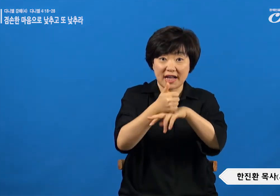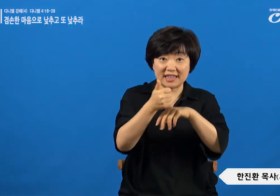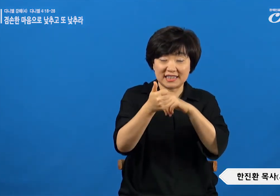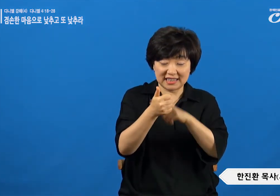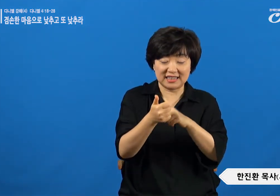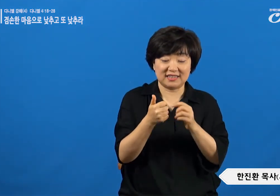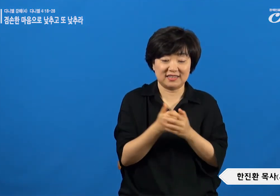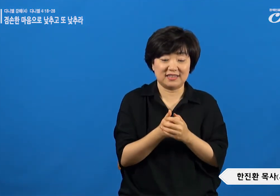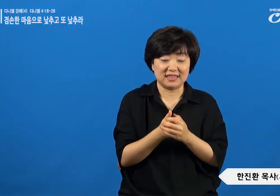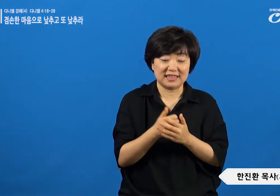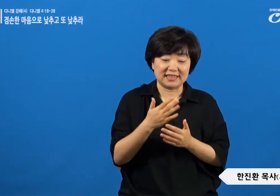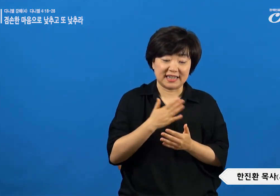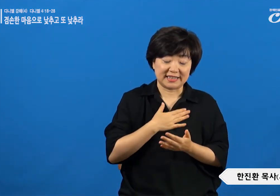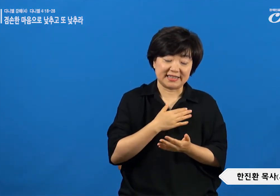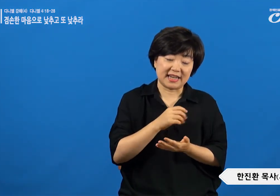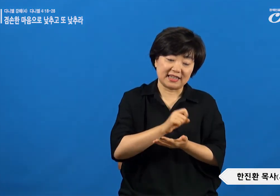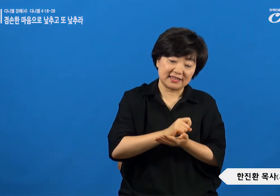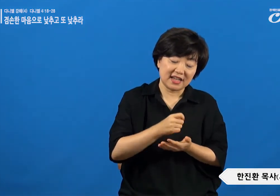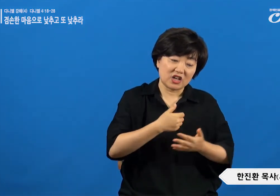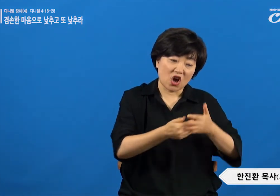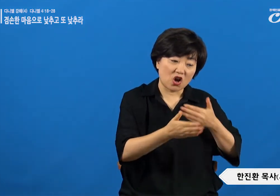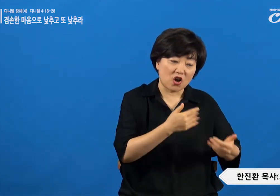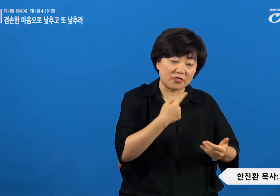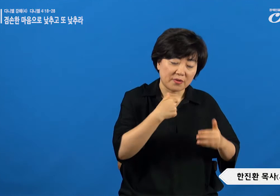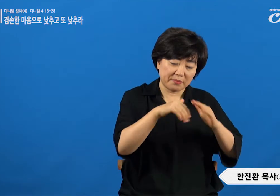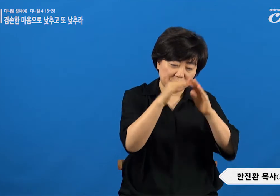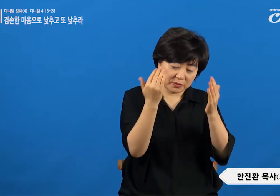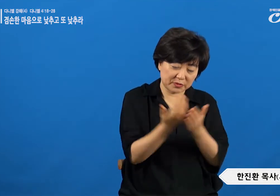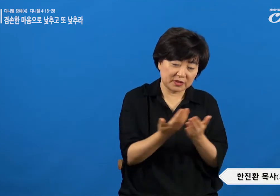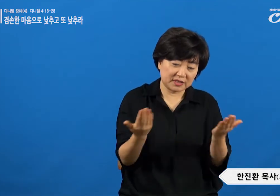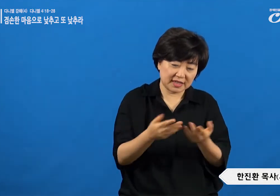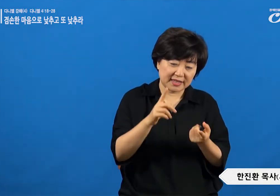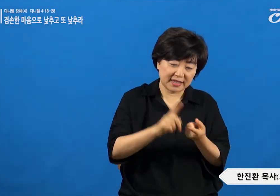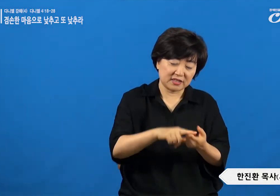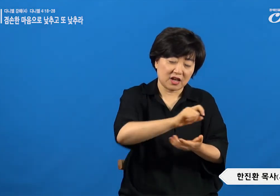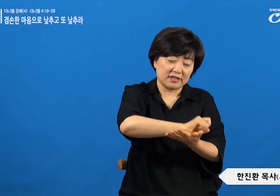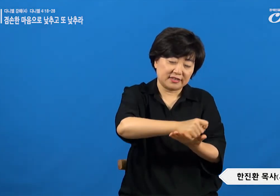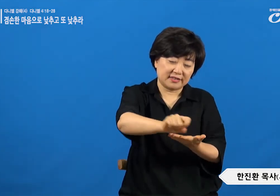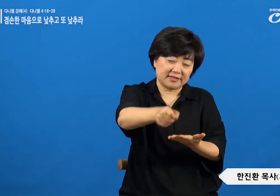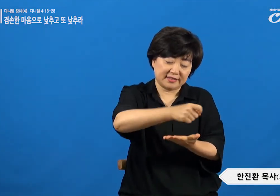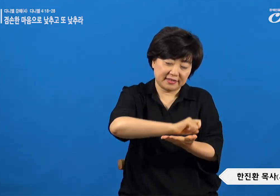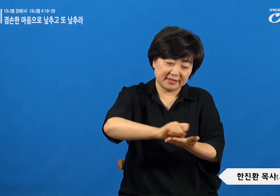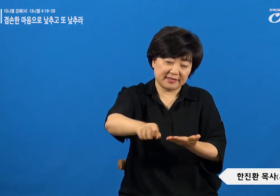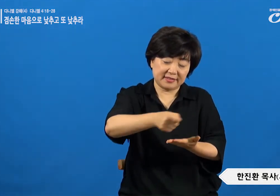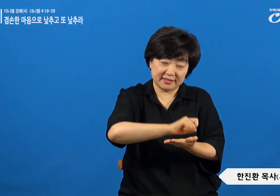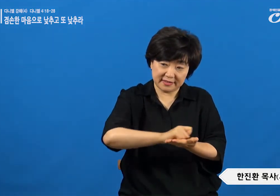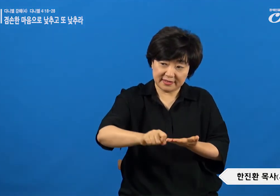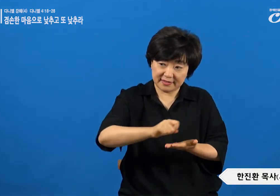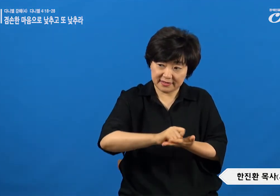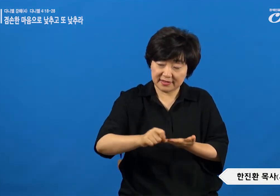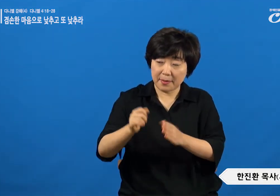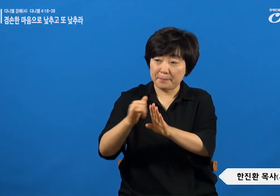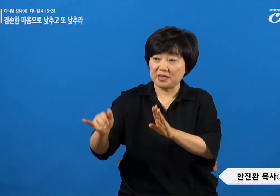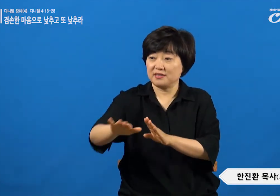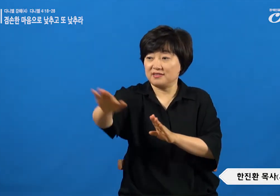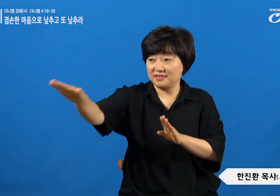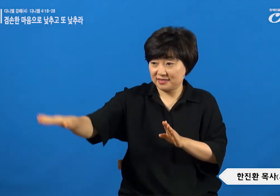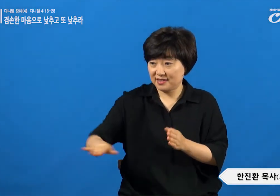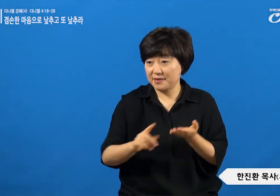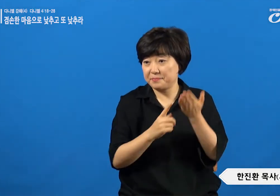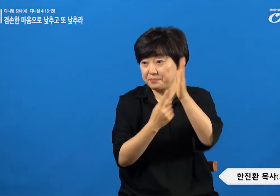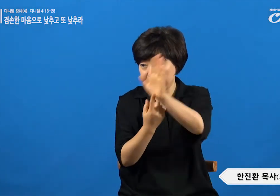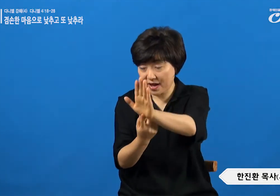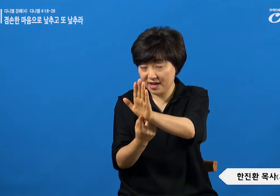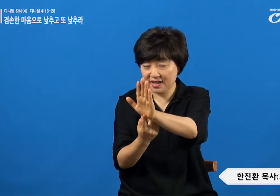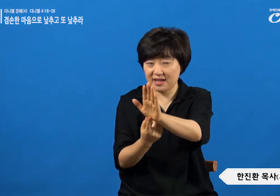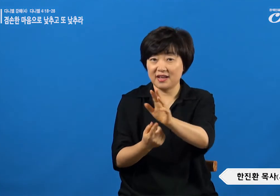느부갓네살이 조서를 통해서 자기가 겪은 그 모든 일을 백성들에게 낱낱이 밝히면서 마지막